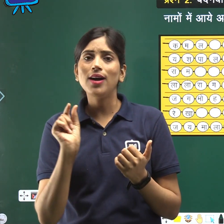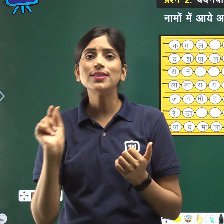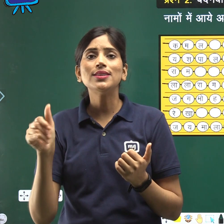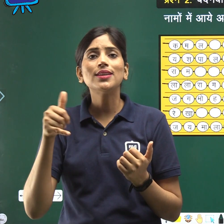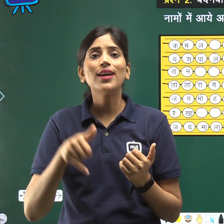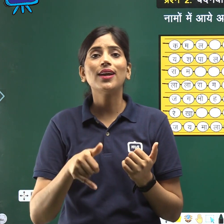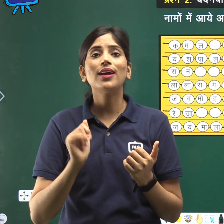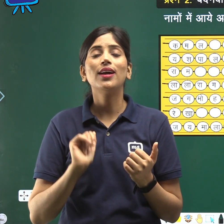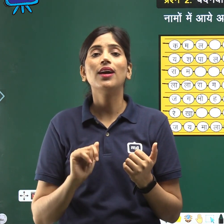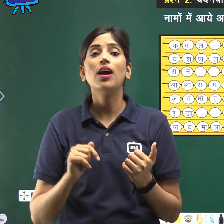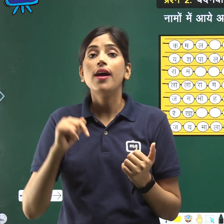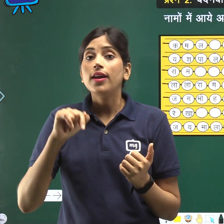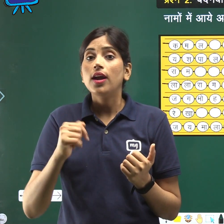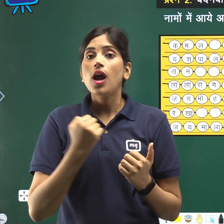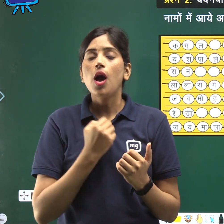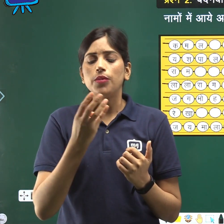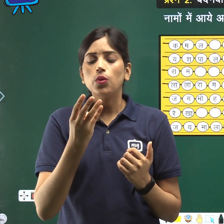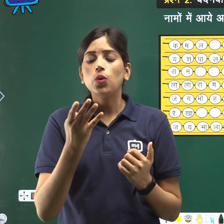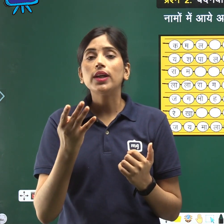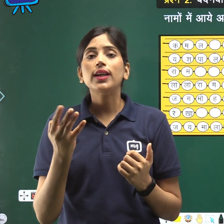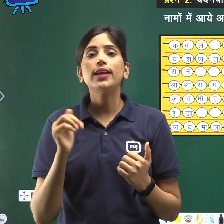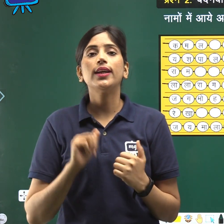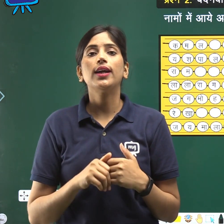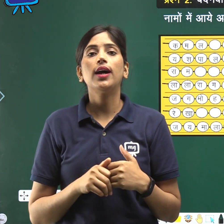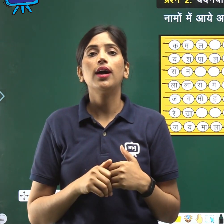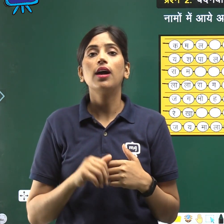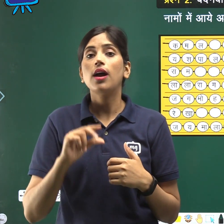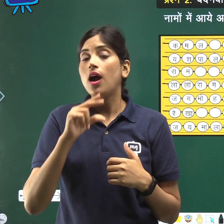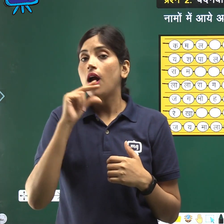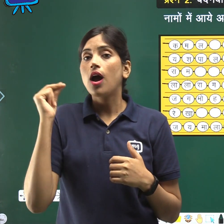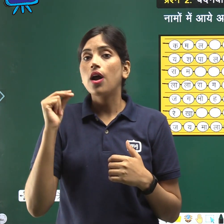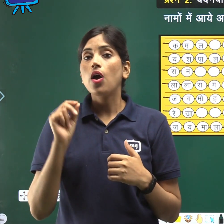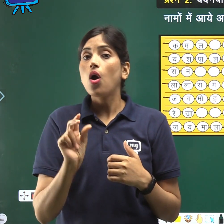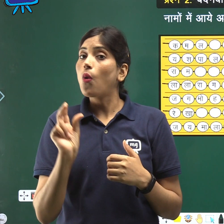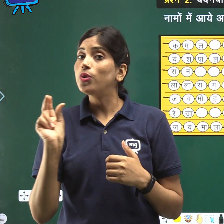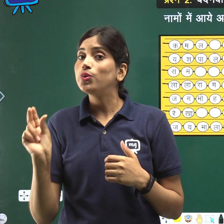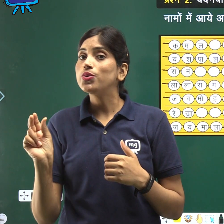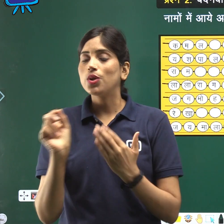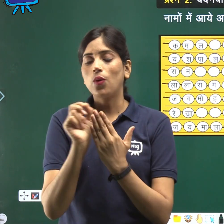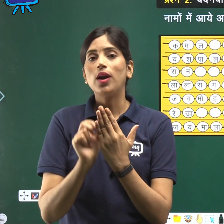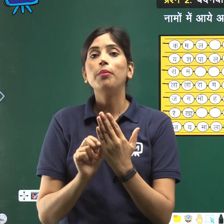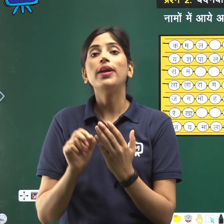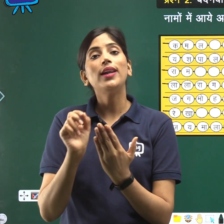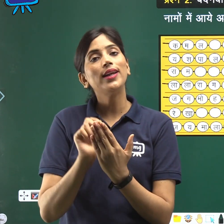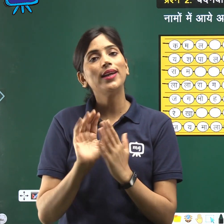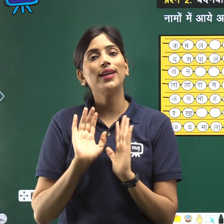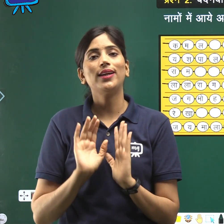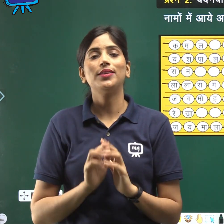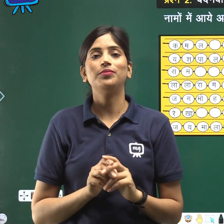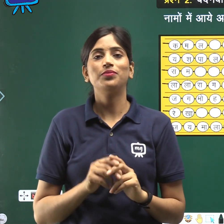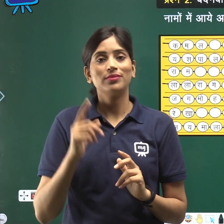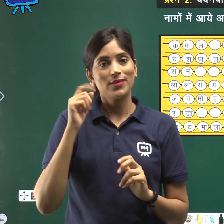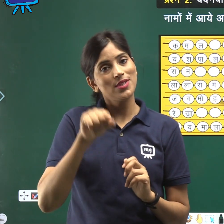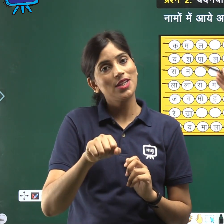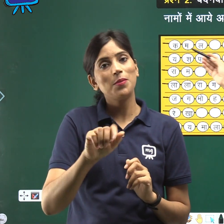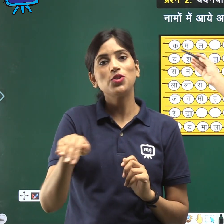हैं। इनको हम गिनेंगे और दूसरे कॉलम में लिखेंगे। ठीक है